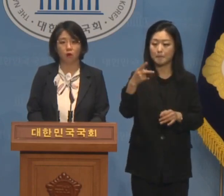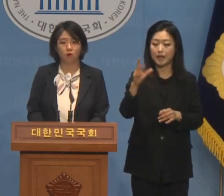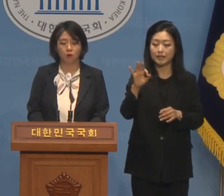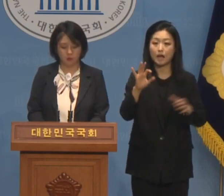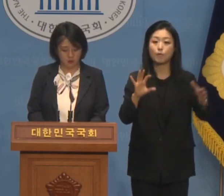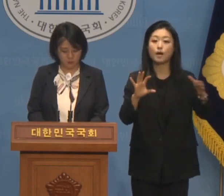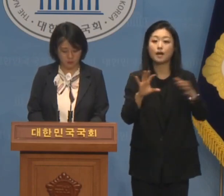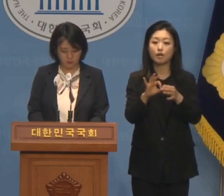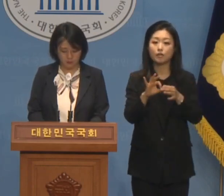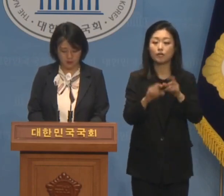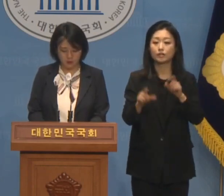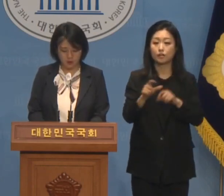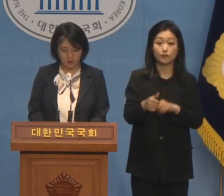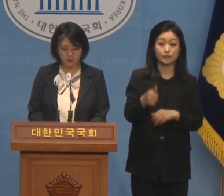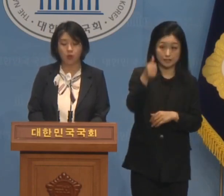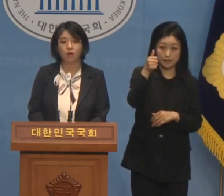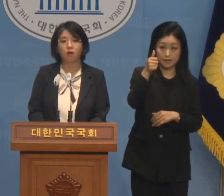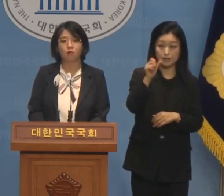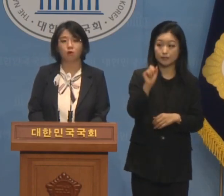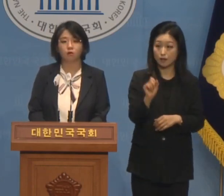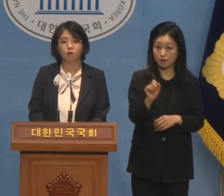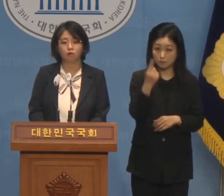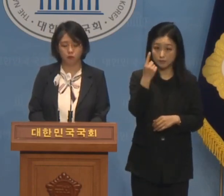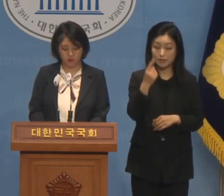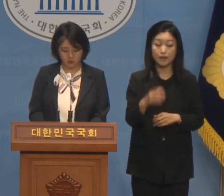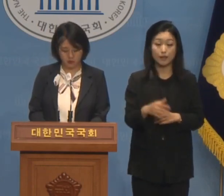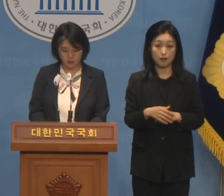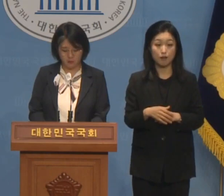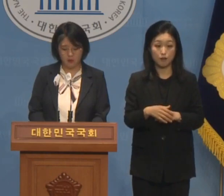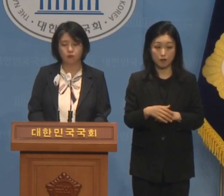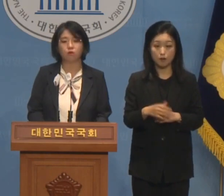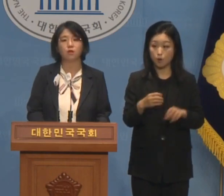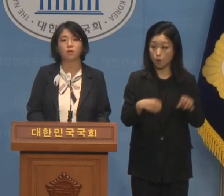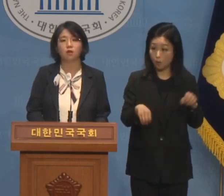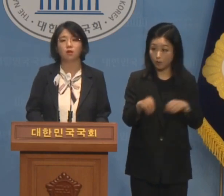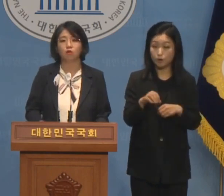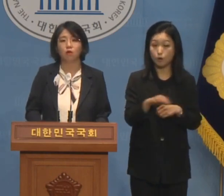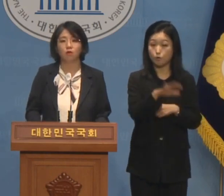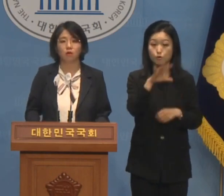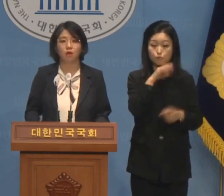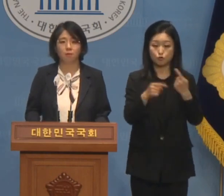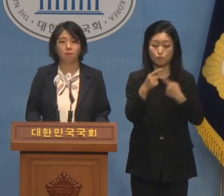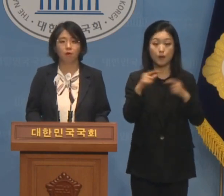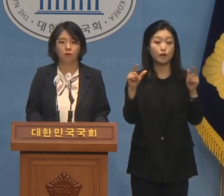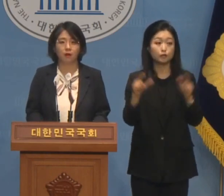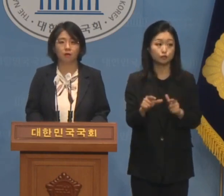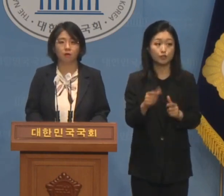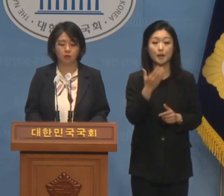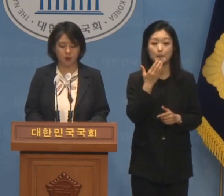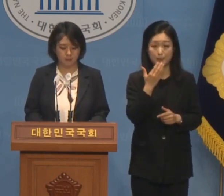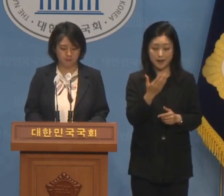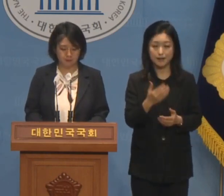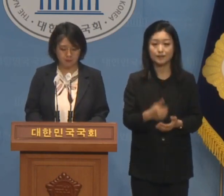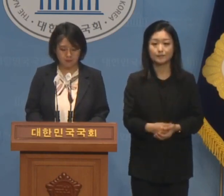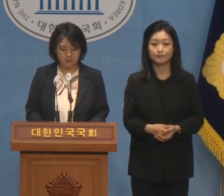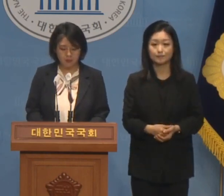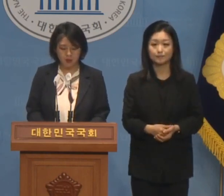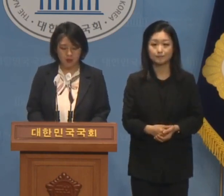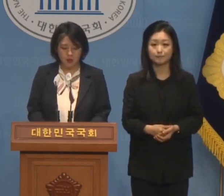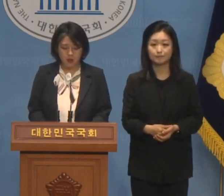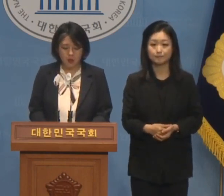측면에서 더 정의롭고 그렇기 때문에 정치적 수용성을 확보할 수 있는 최선의 해법이라는 겁니다.